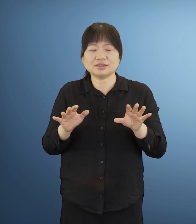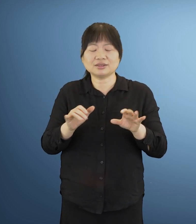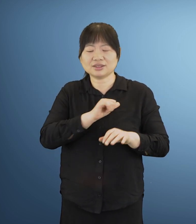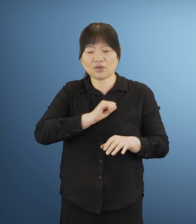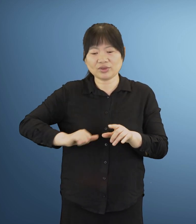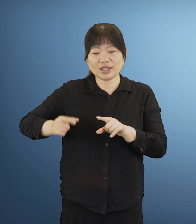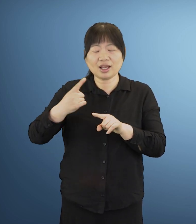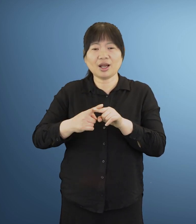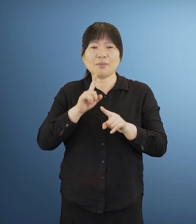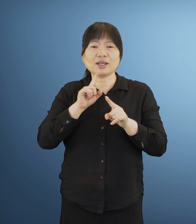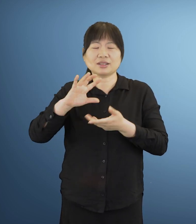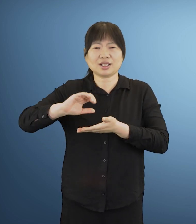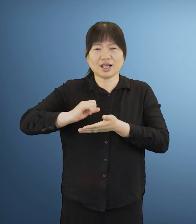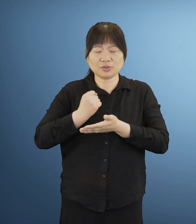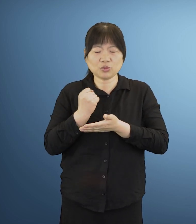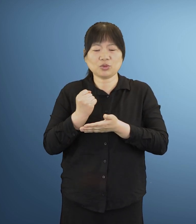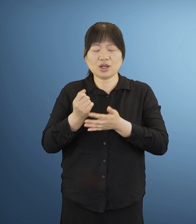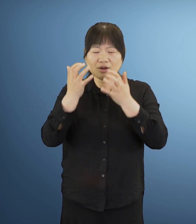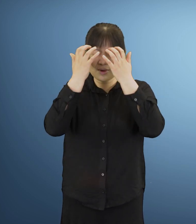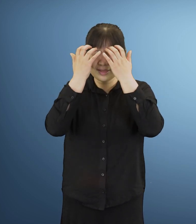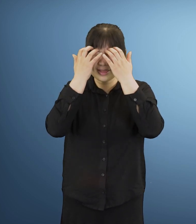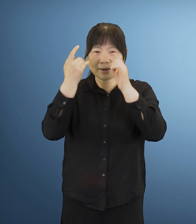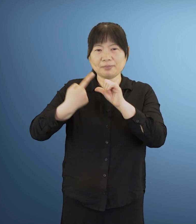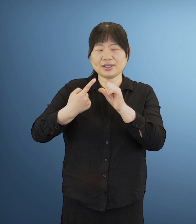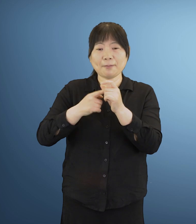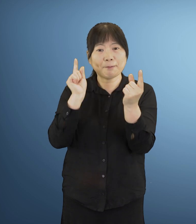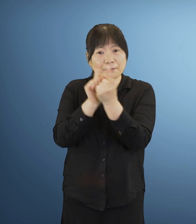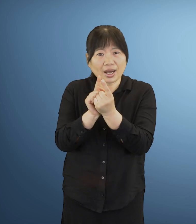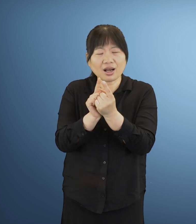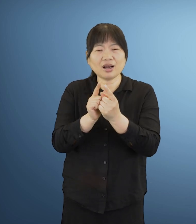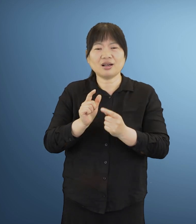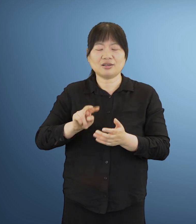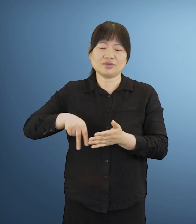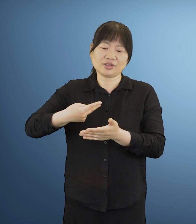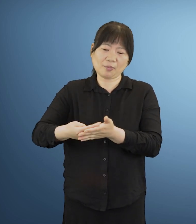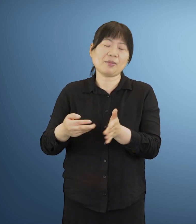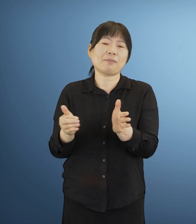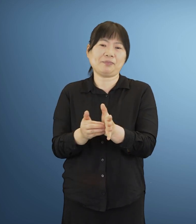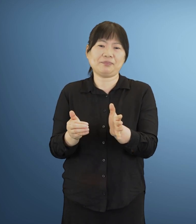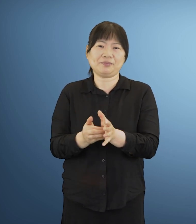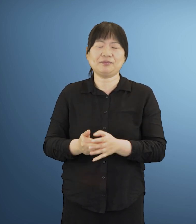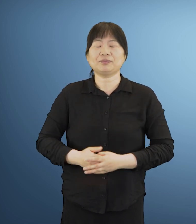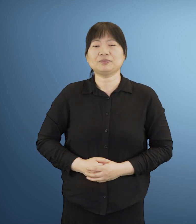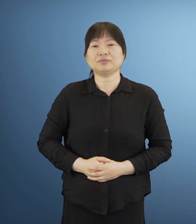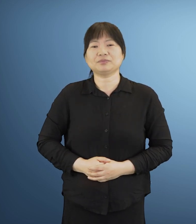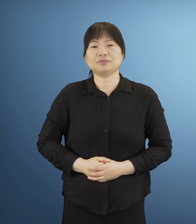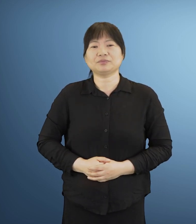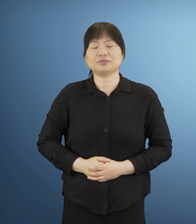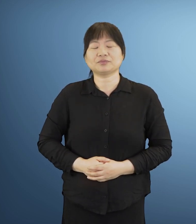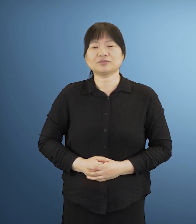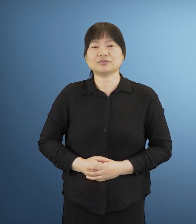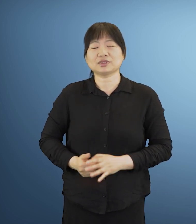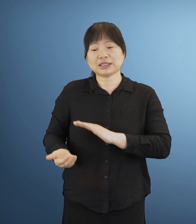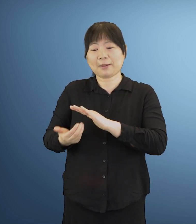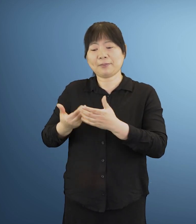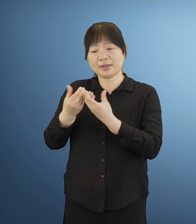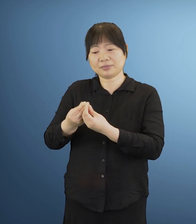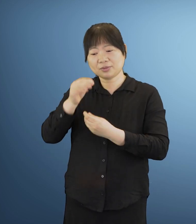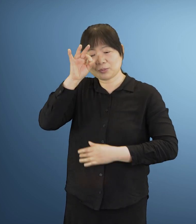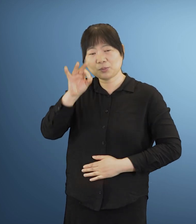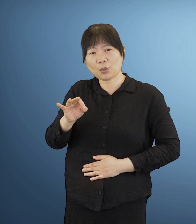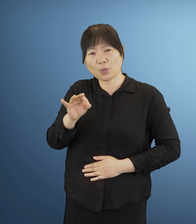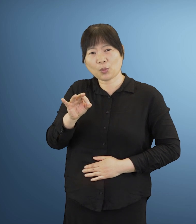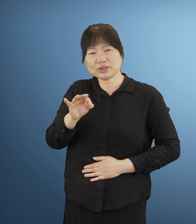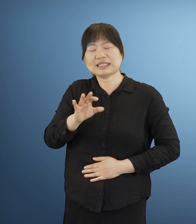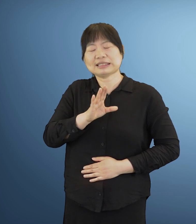말씀으로 말미암아 환난이나 박해가 일어날 때는 곧 넘어지는 자요. 그러니까 앞에 비유는